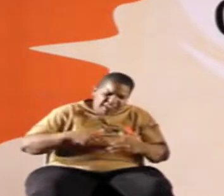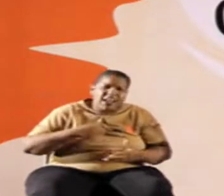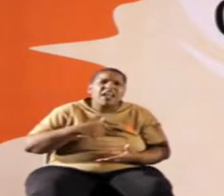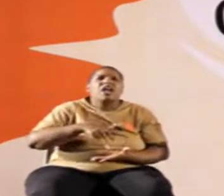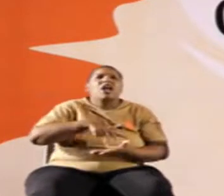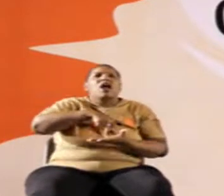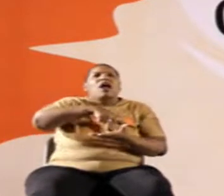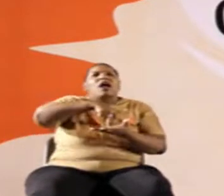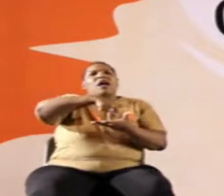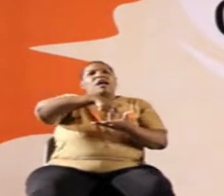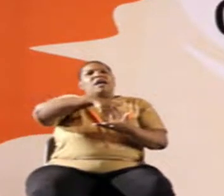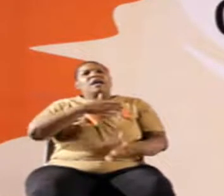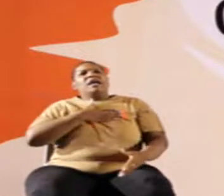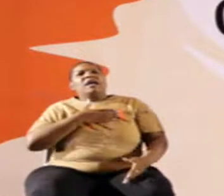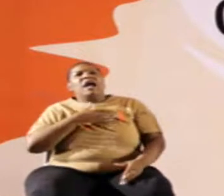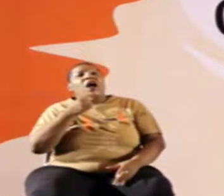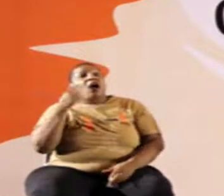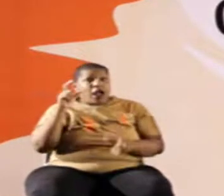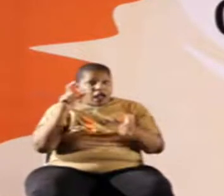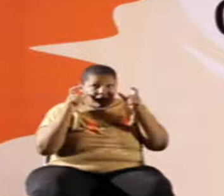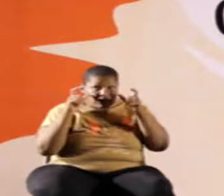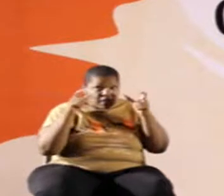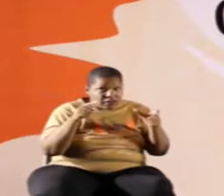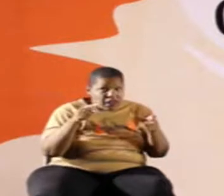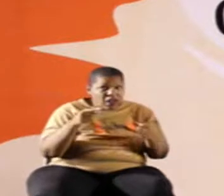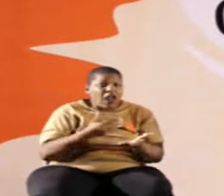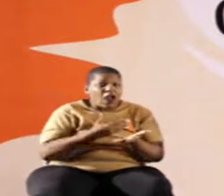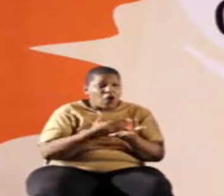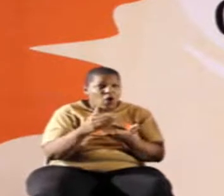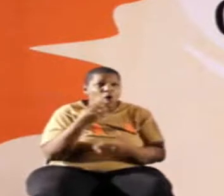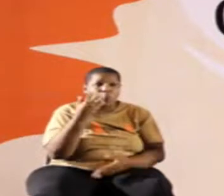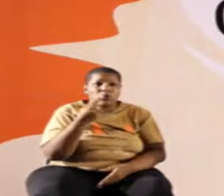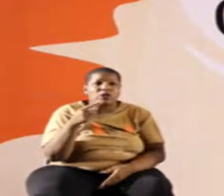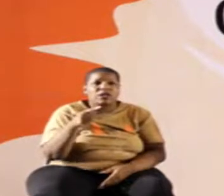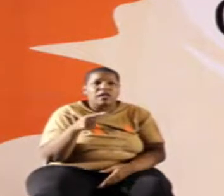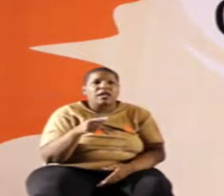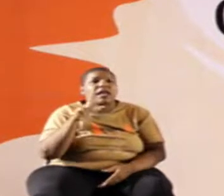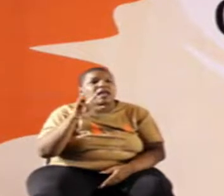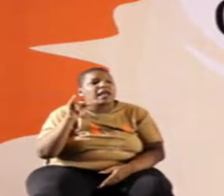no morro do Pão da Bandeira. Presta atenção na virada.